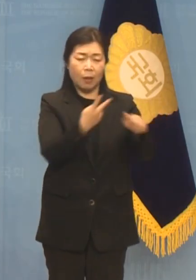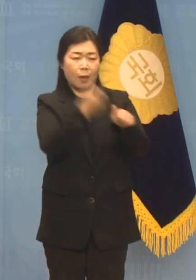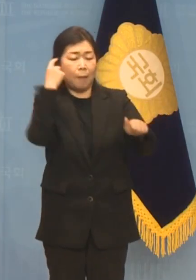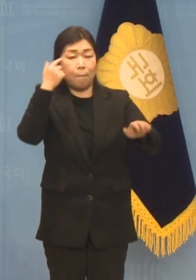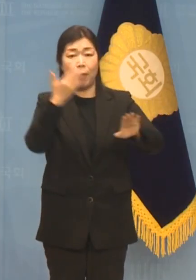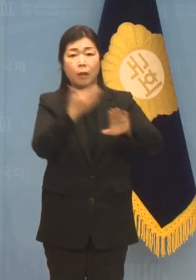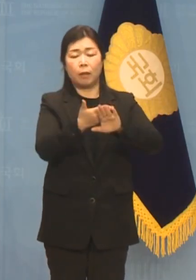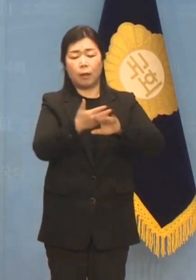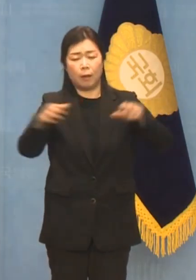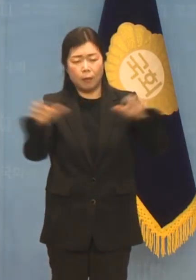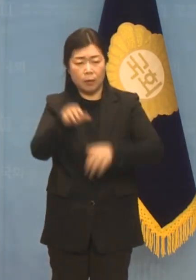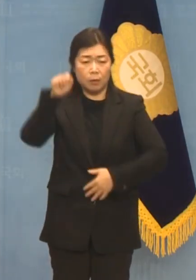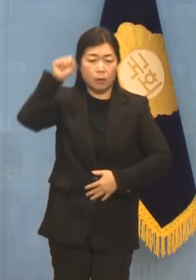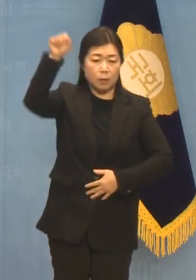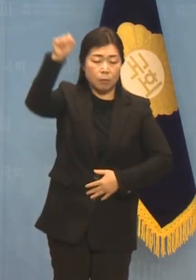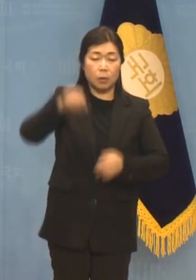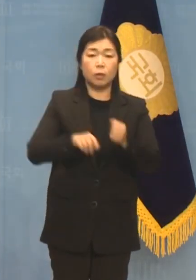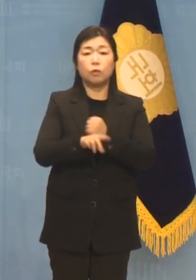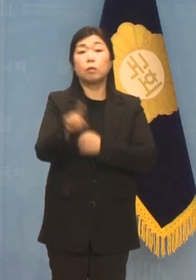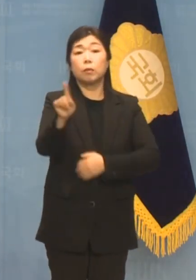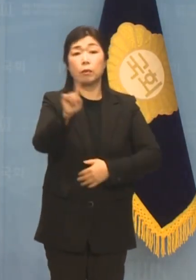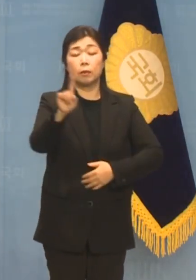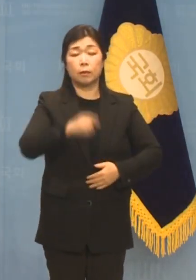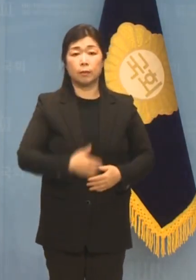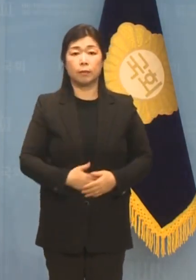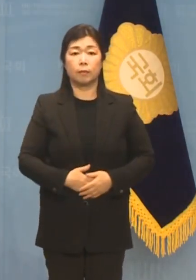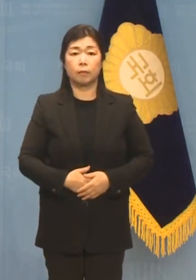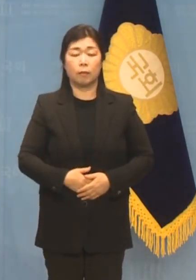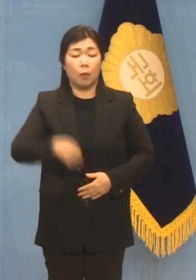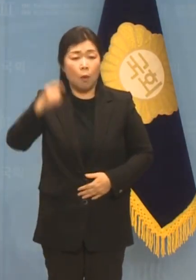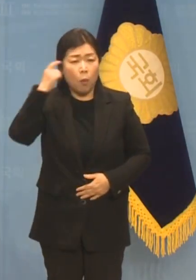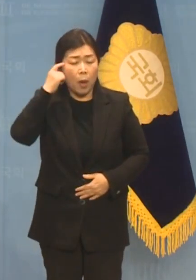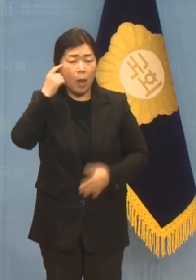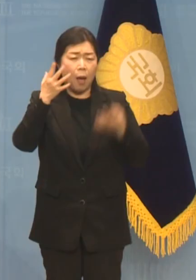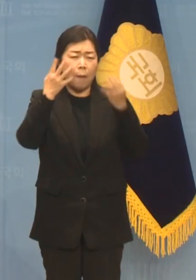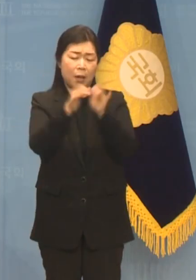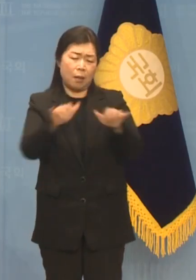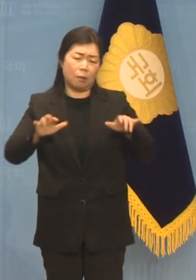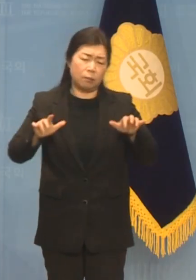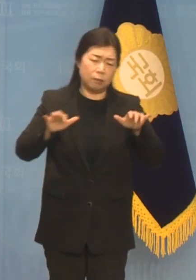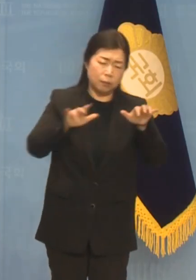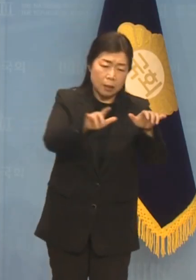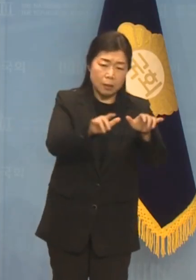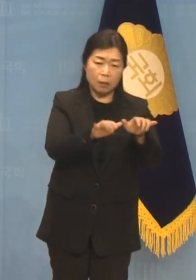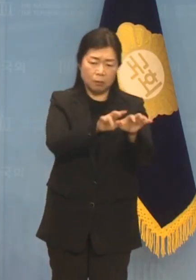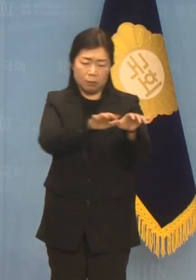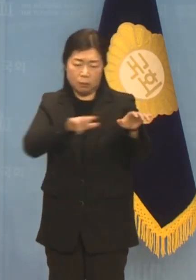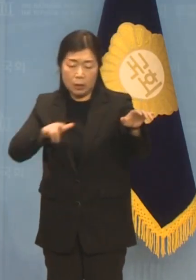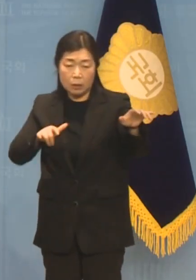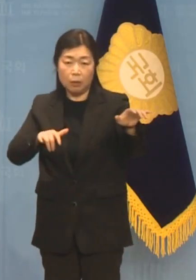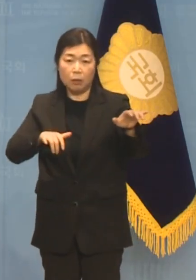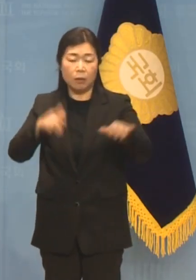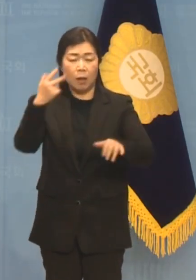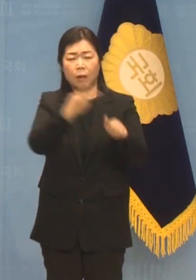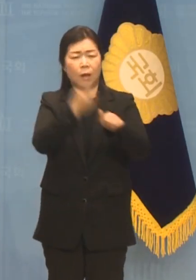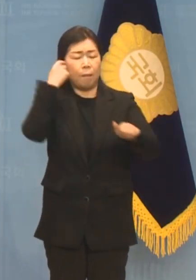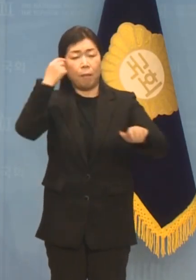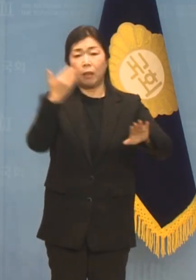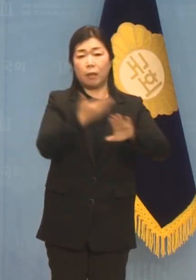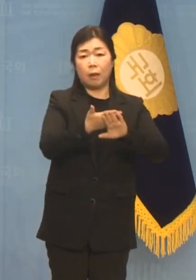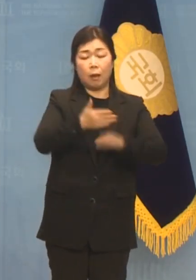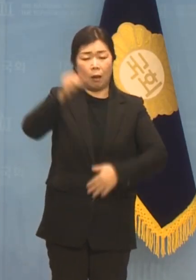반대 집회의 열기는 무엇을 의미하겠습니까? 왜 이렇게 많은 국민들이 거리로 나와 탄핵 반대를